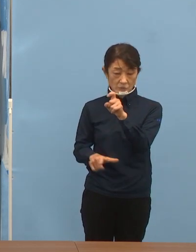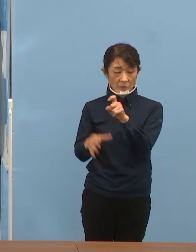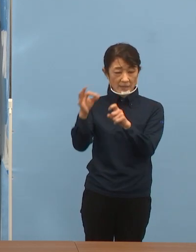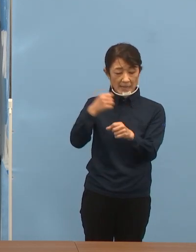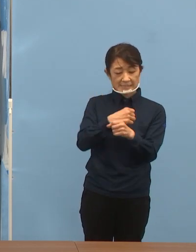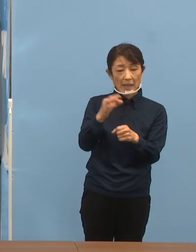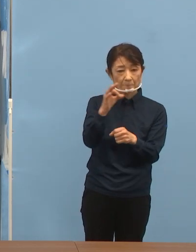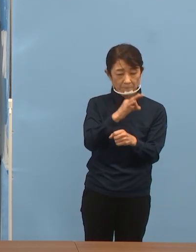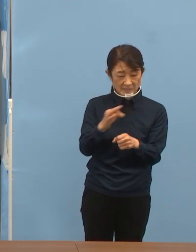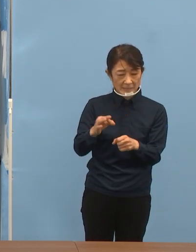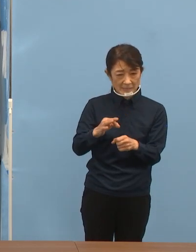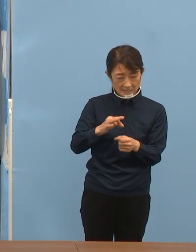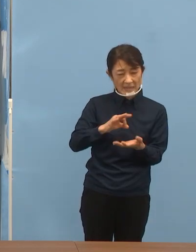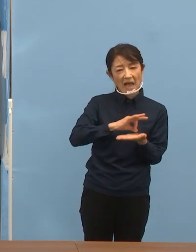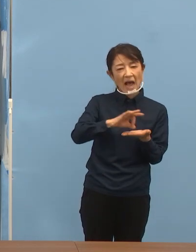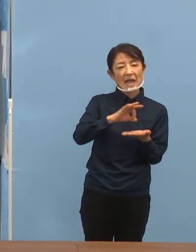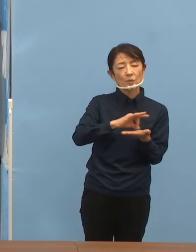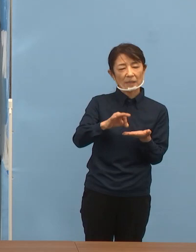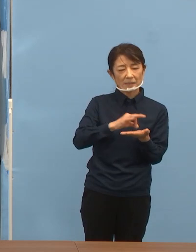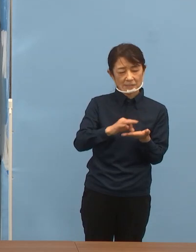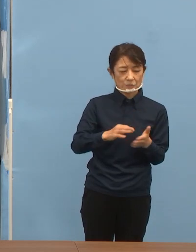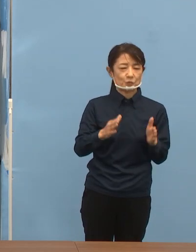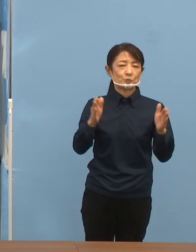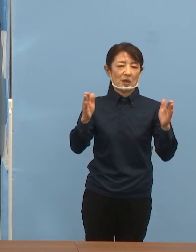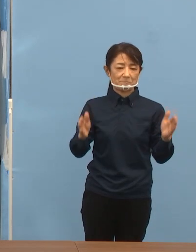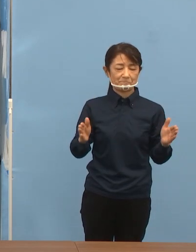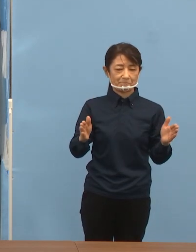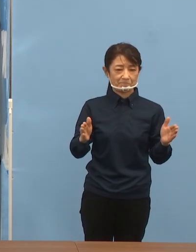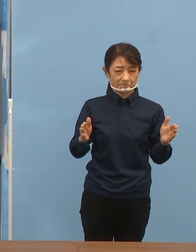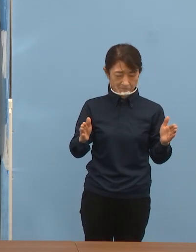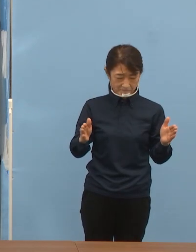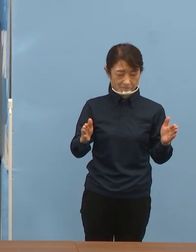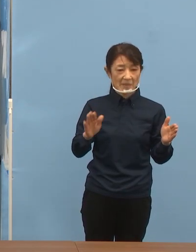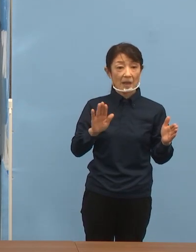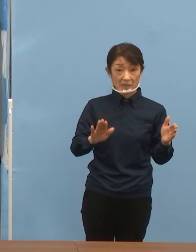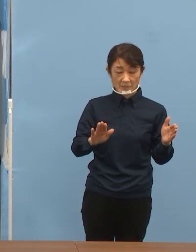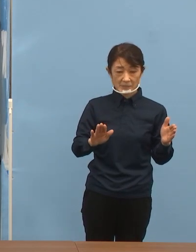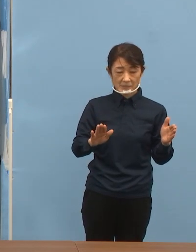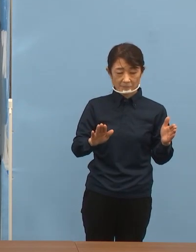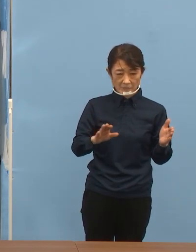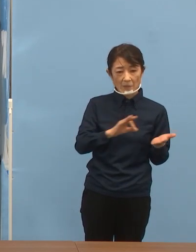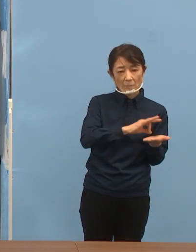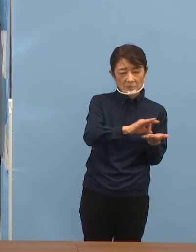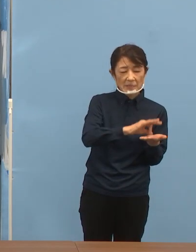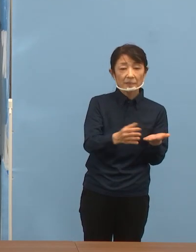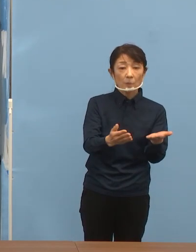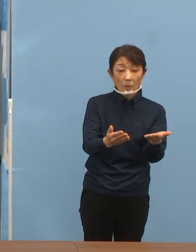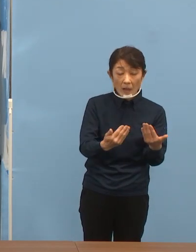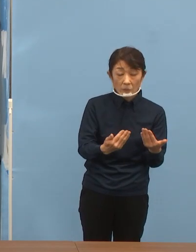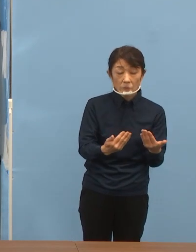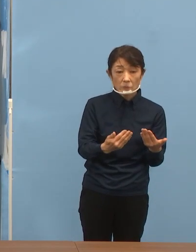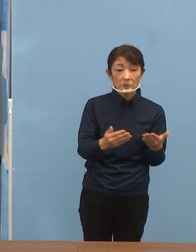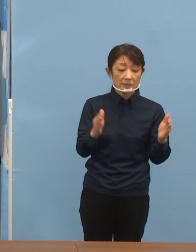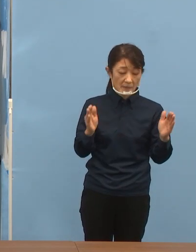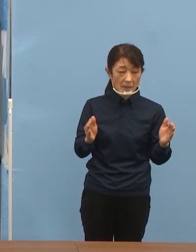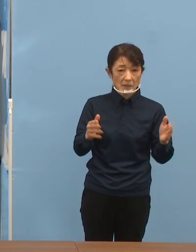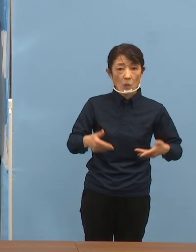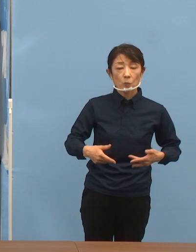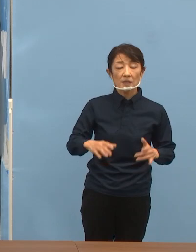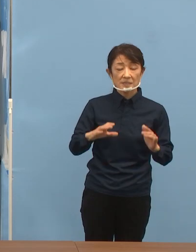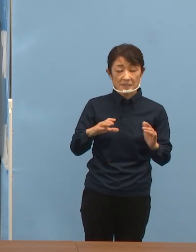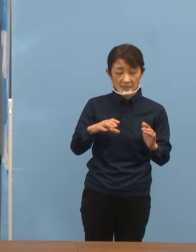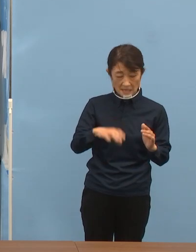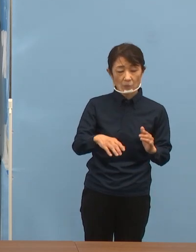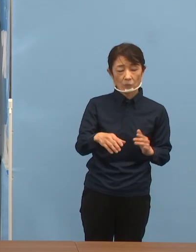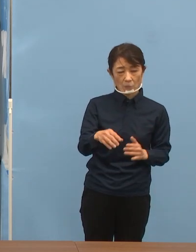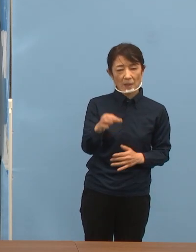品愛用運動推進月間として設定をしておりまして、県産品愛用運動を展開するとともにふるさと産品の